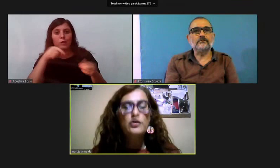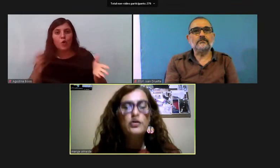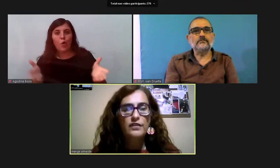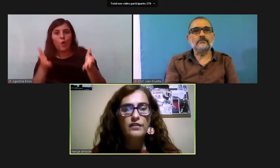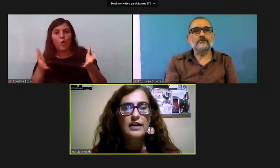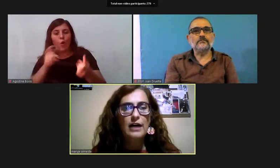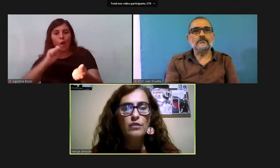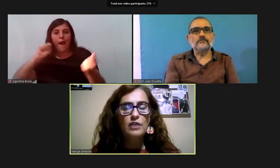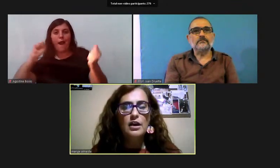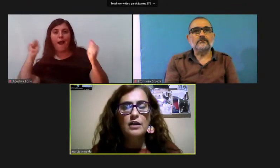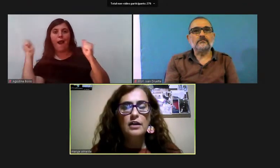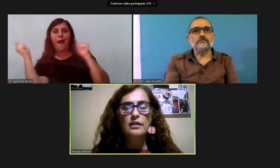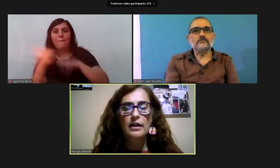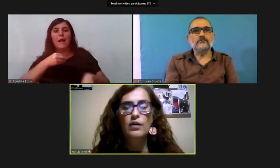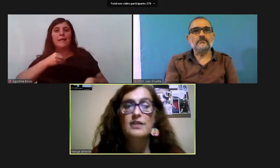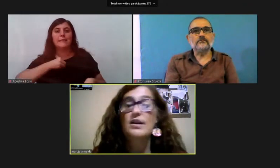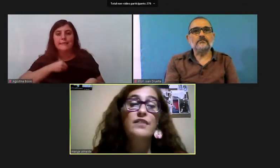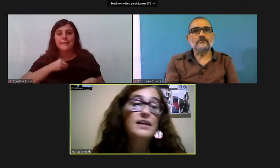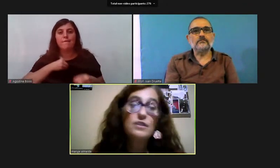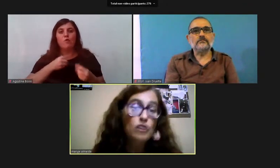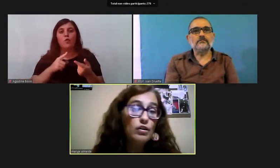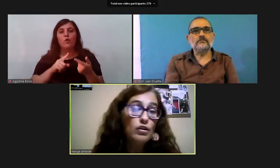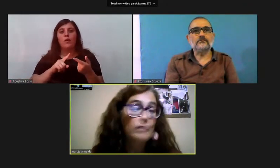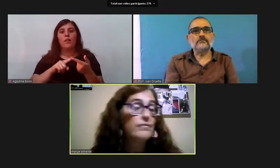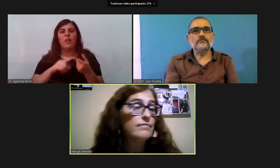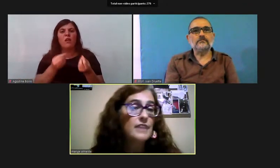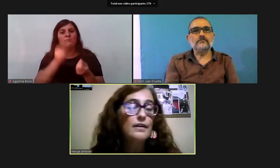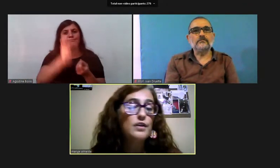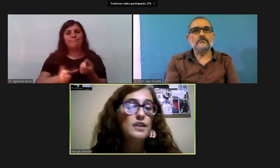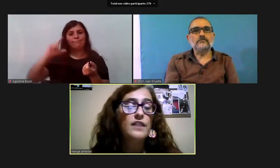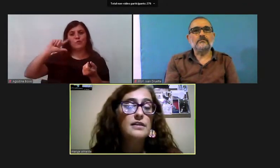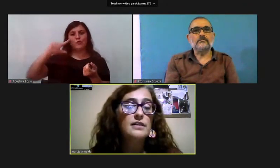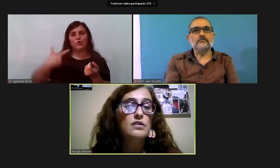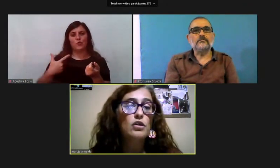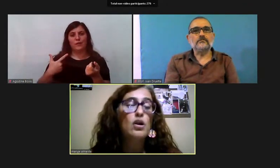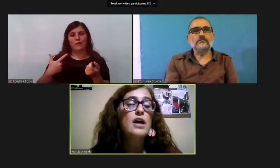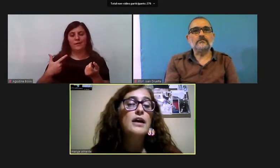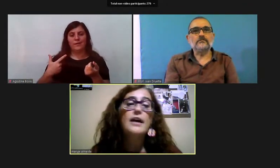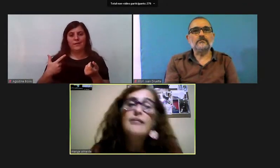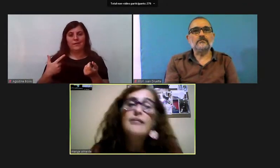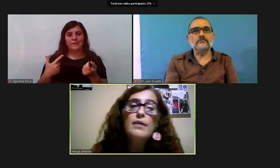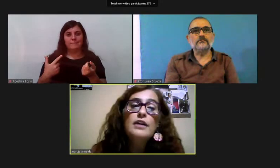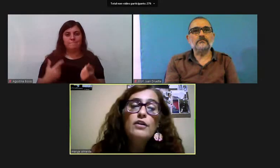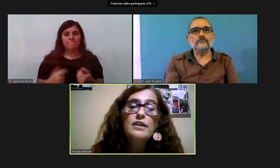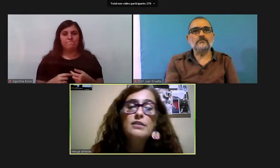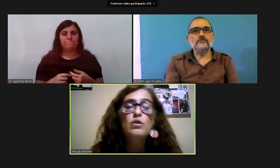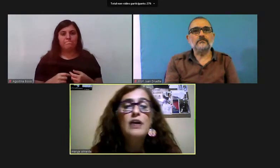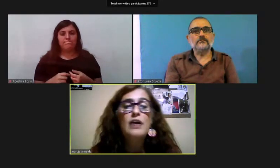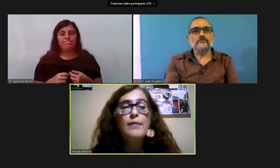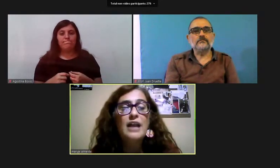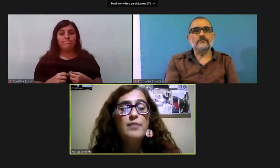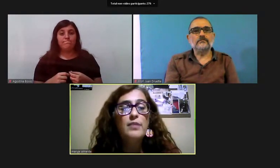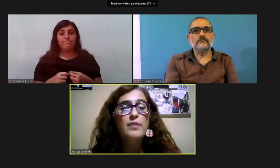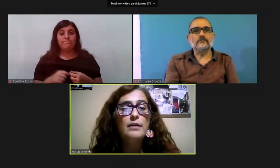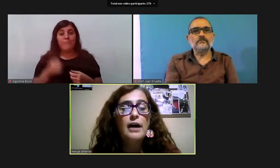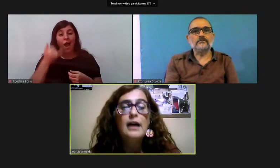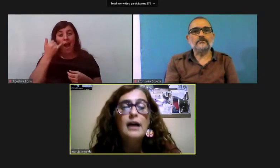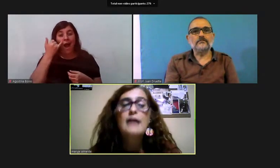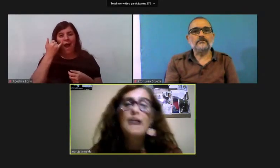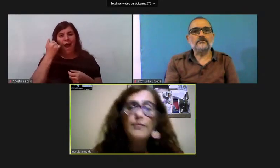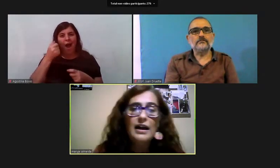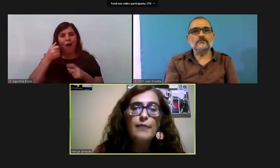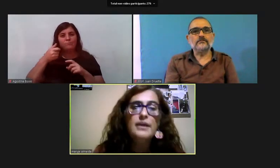sentidos y los significados de lo que significa ser sordo, ¿sí? De lo que significa ser sordo. Y está visto que si uno cambia la